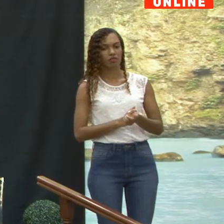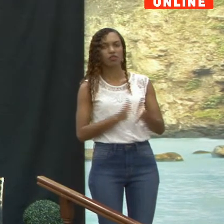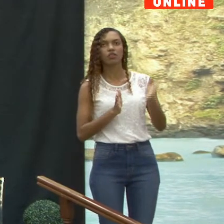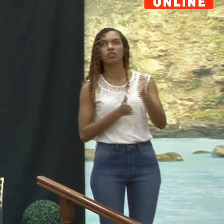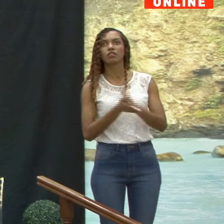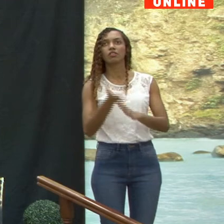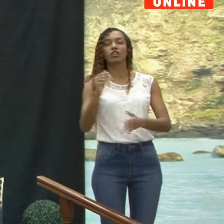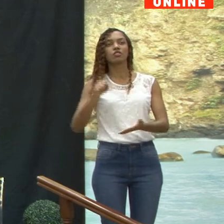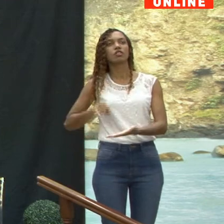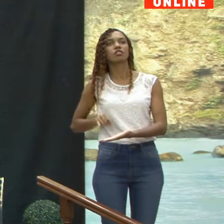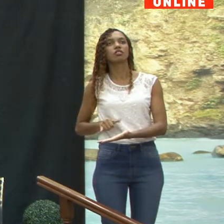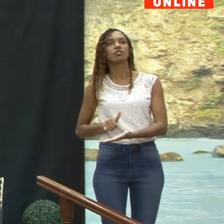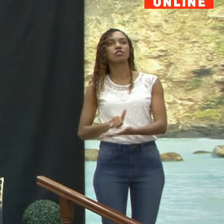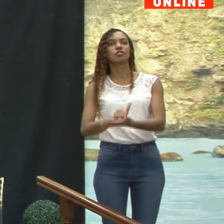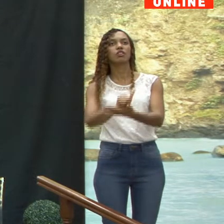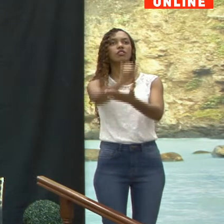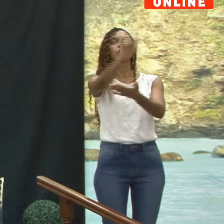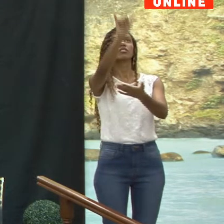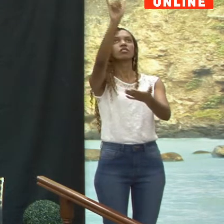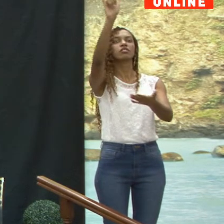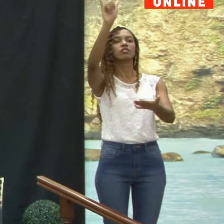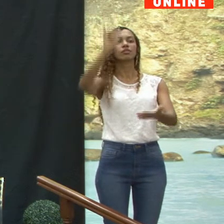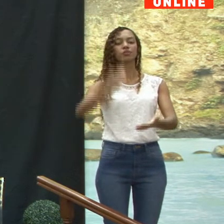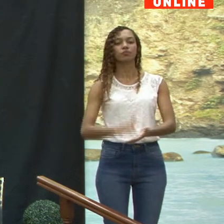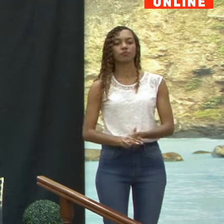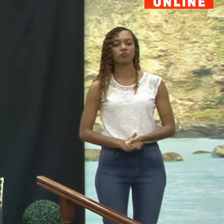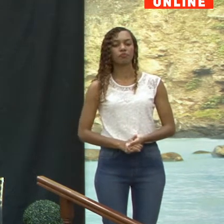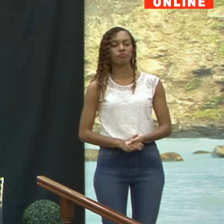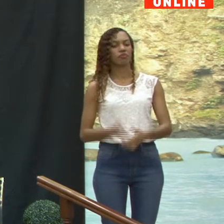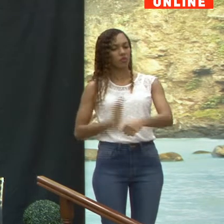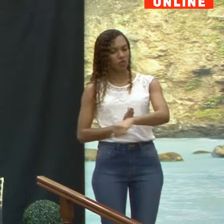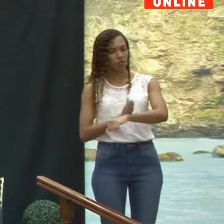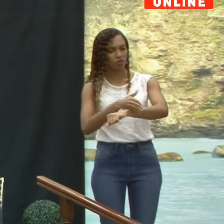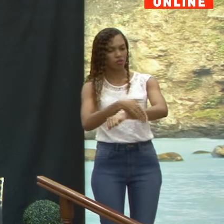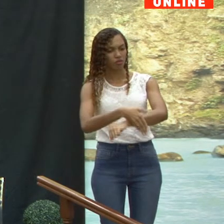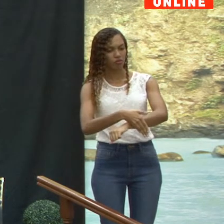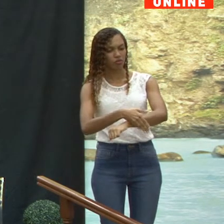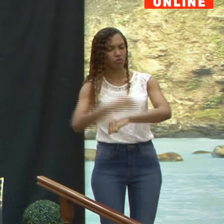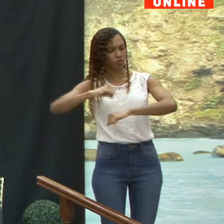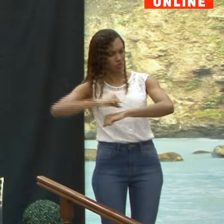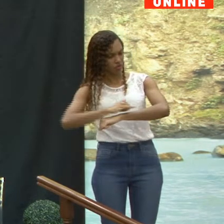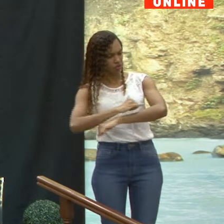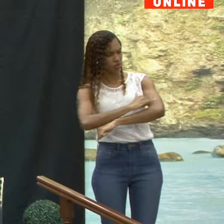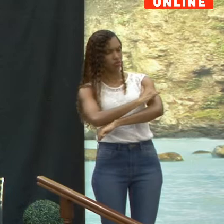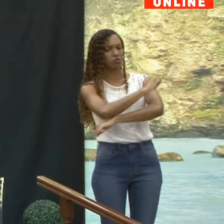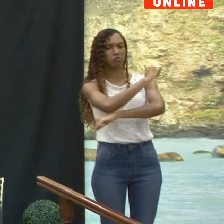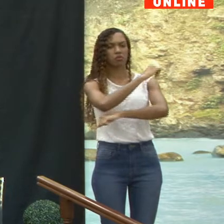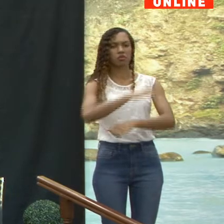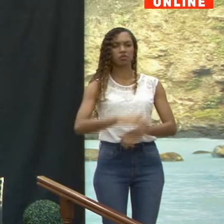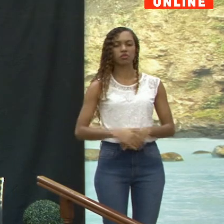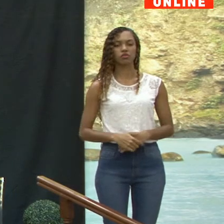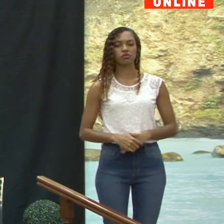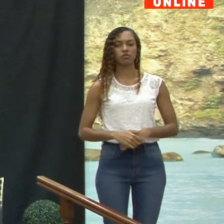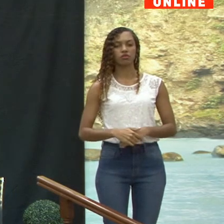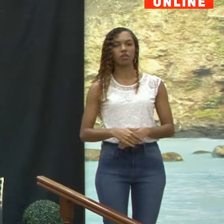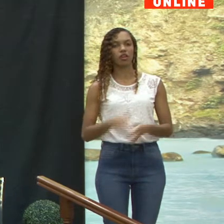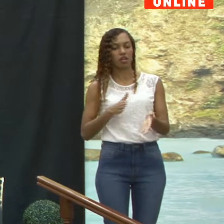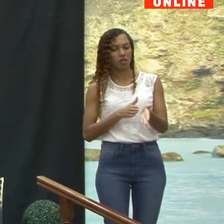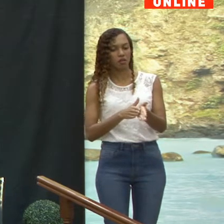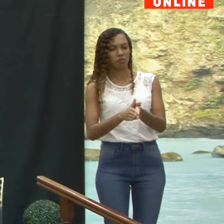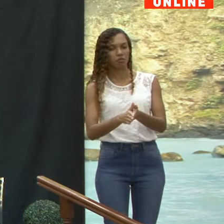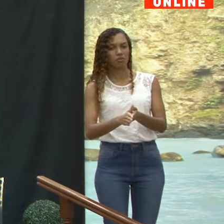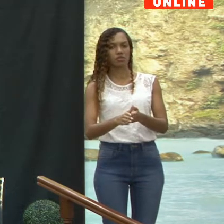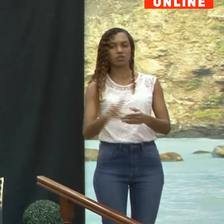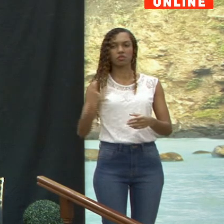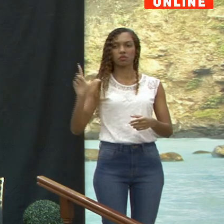avião. E ela entrou no aeroporto e de repente ela passa por uma lanchonete e